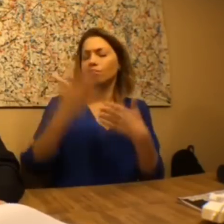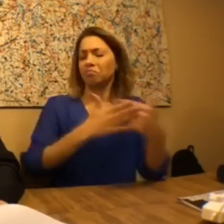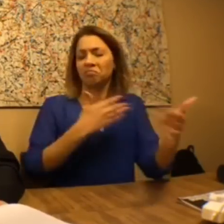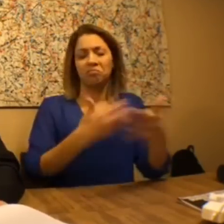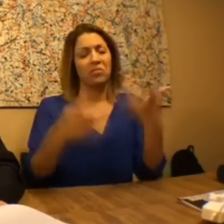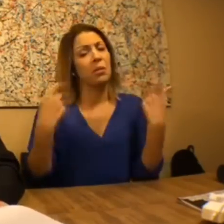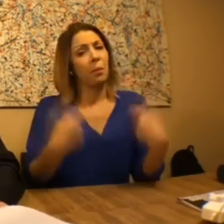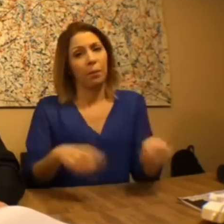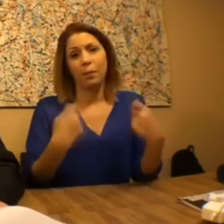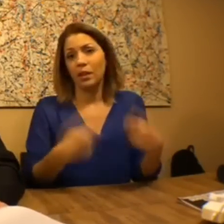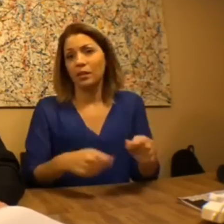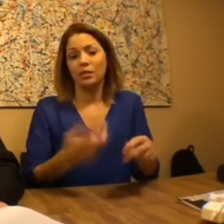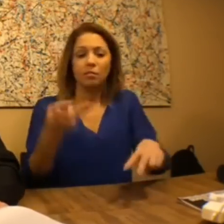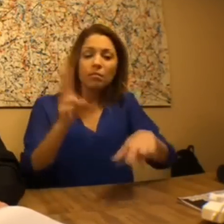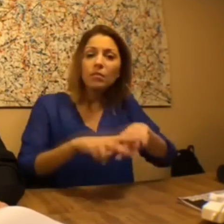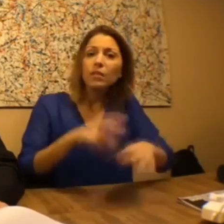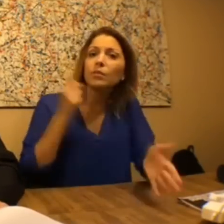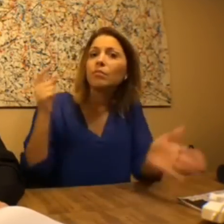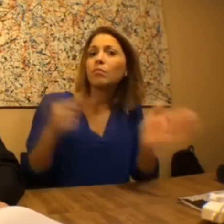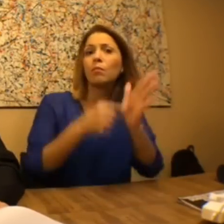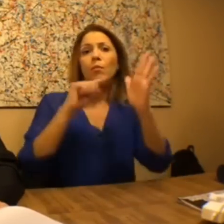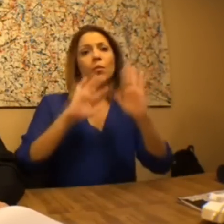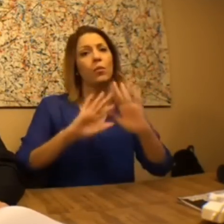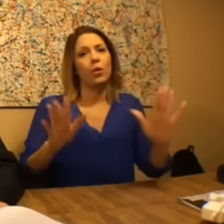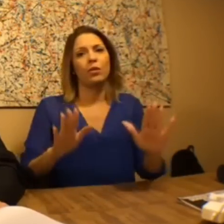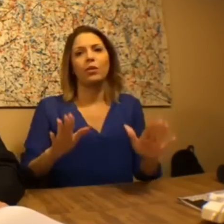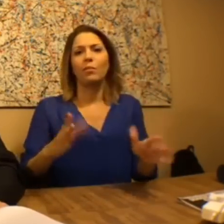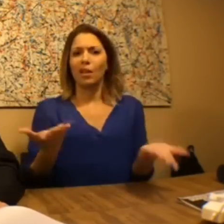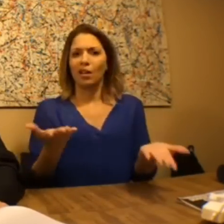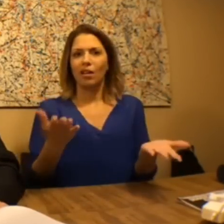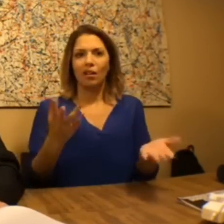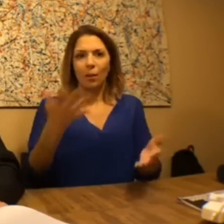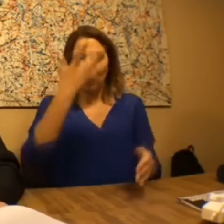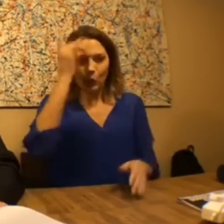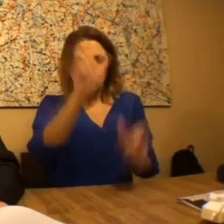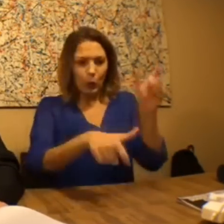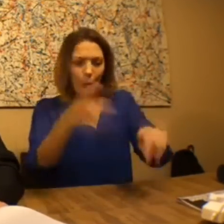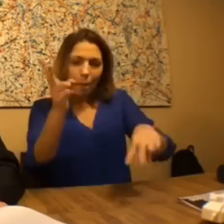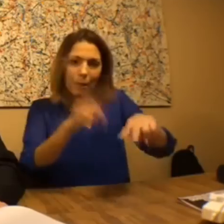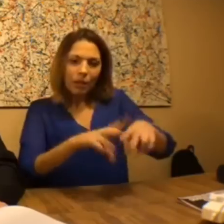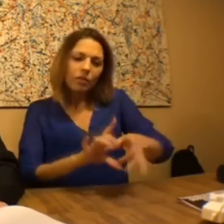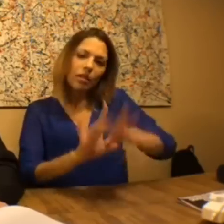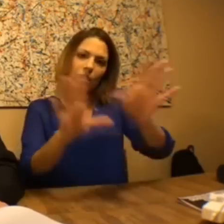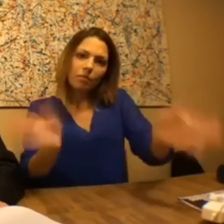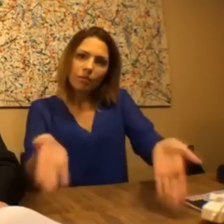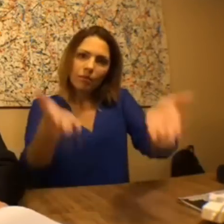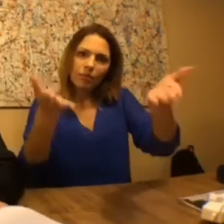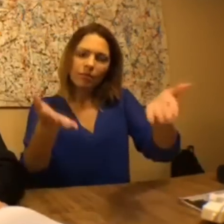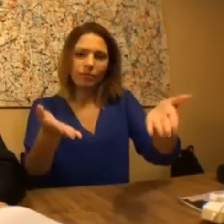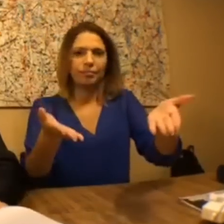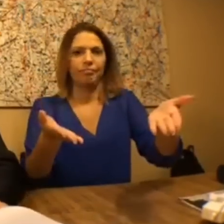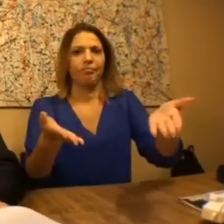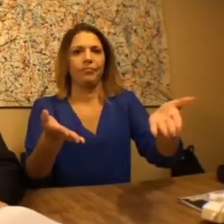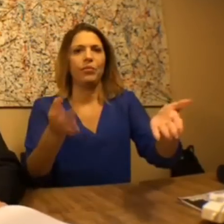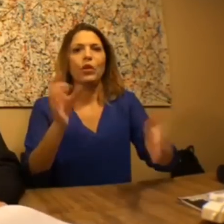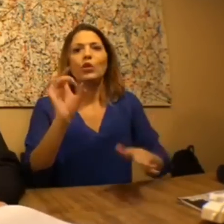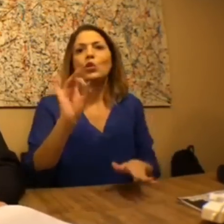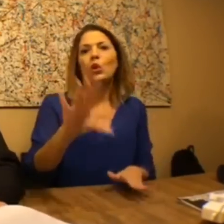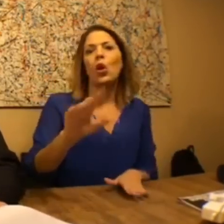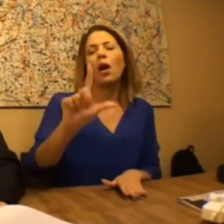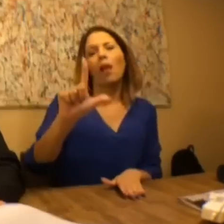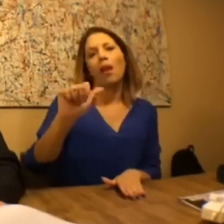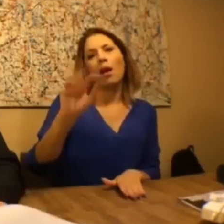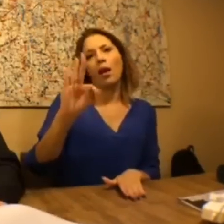só respeita o que ele teme. Se é para botar na rua todo mundo que pratica esse tipo de crime, vão prender apenas quem pratica o latrocínio? Quando